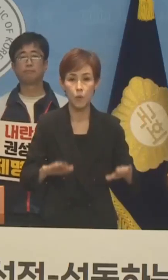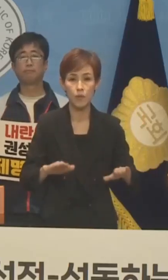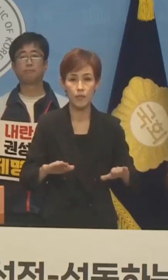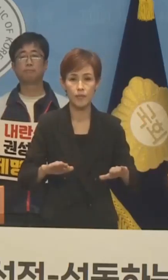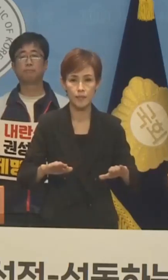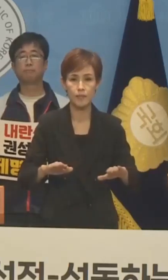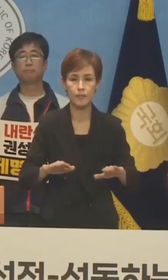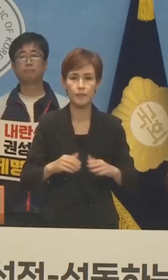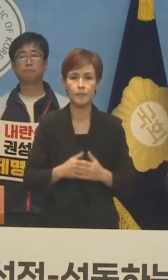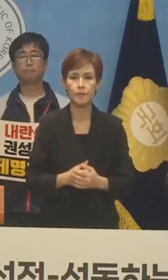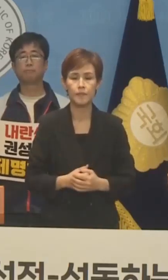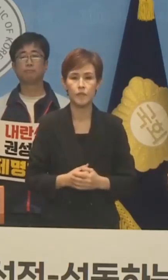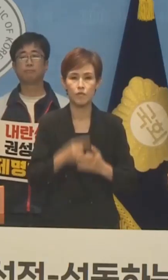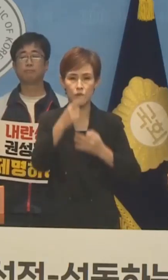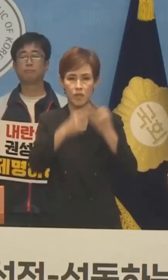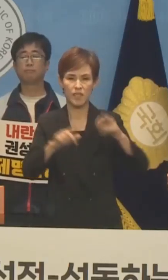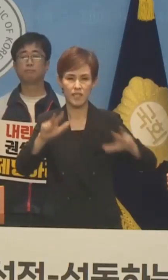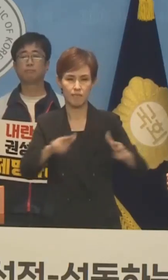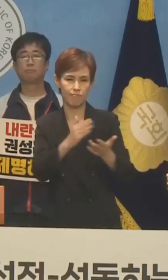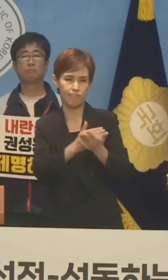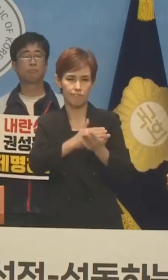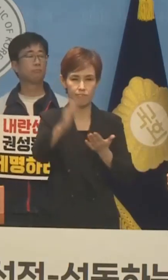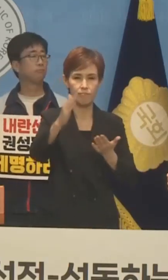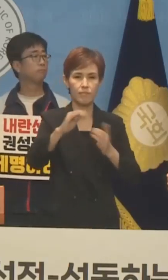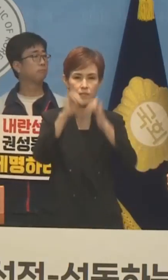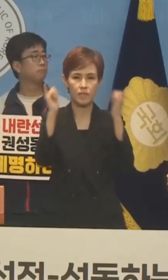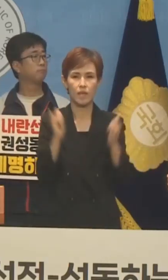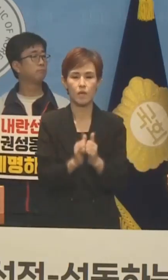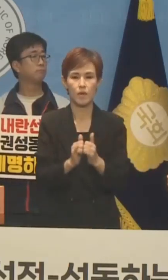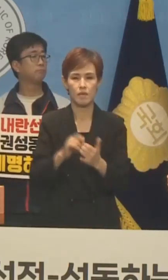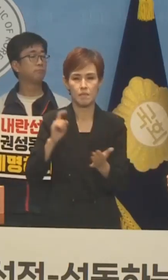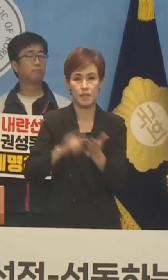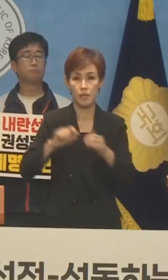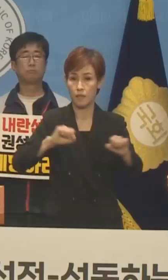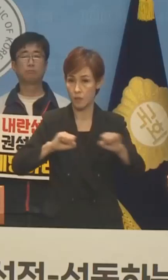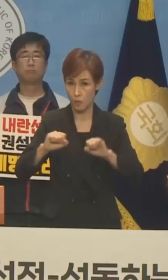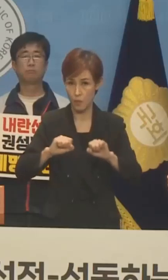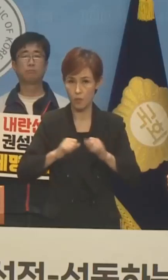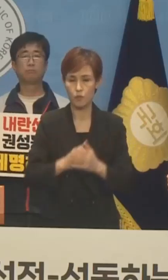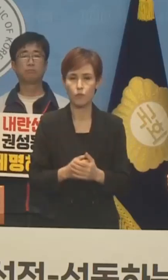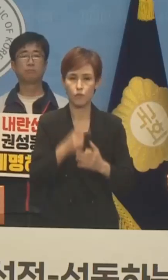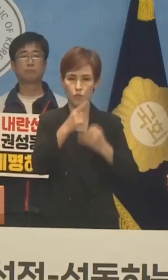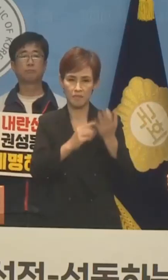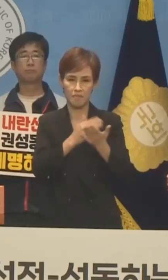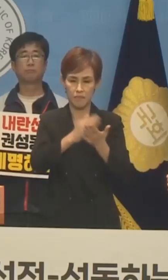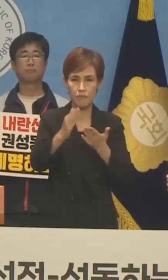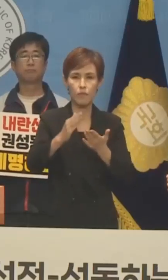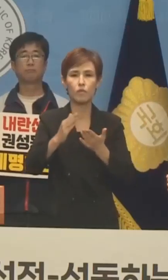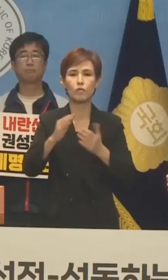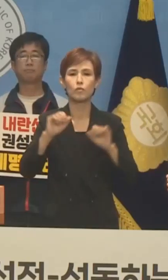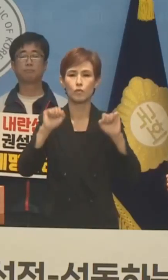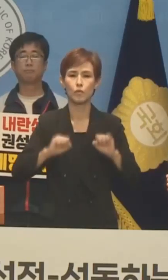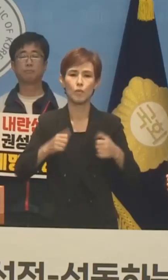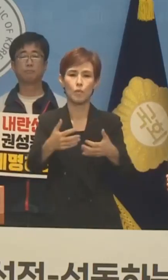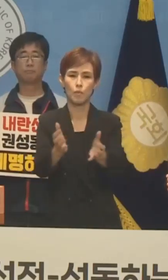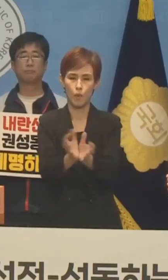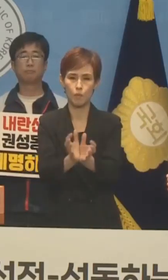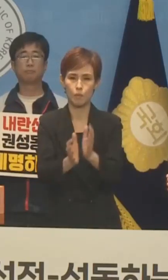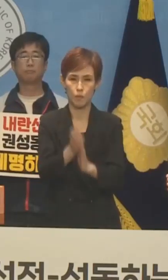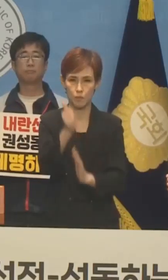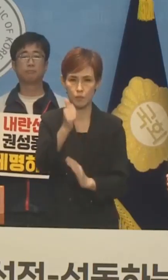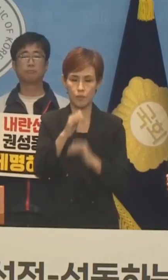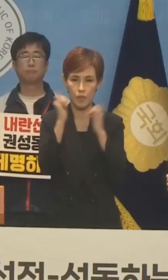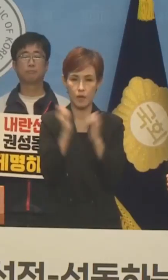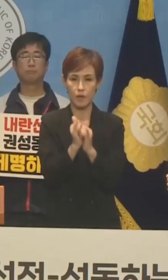기자회견을 윤석열 즉각퇴진 사회대개혁 비상행동, 윤석열 정권 퇴진 강원운동본부, 사회민주당